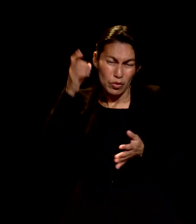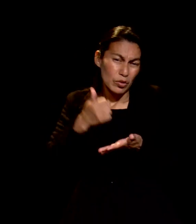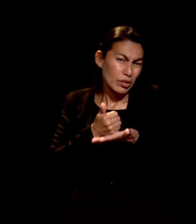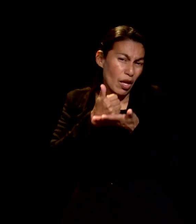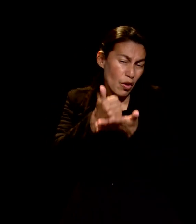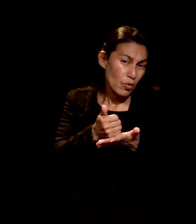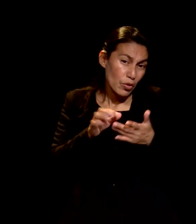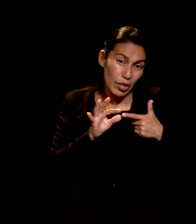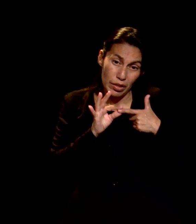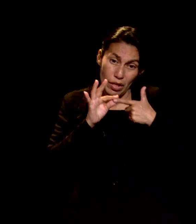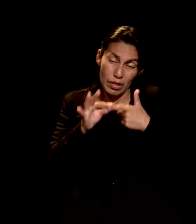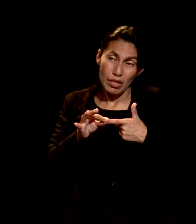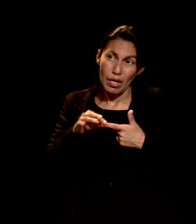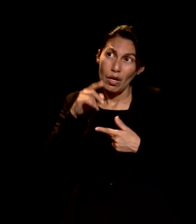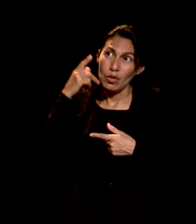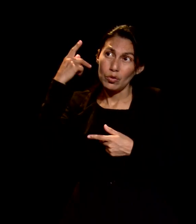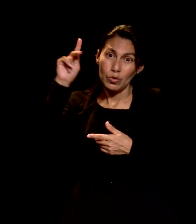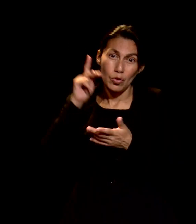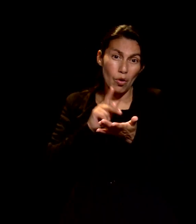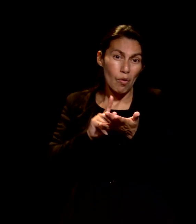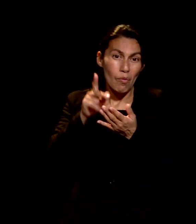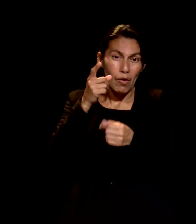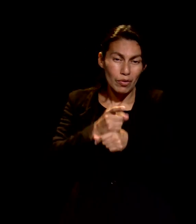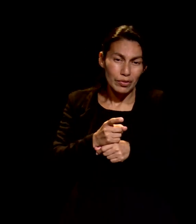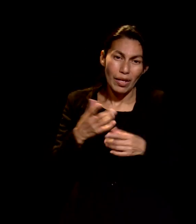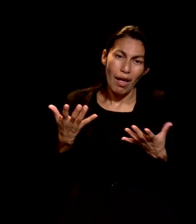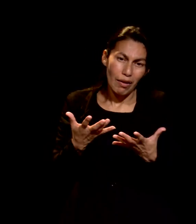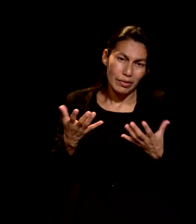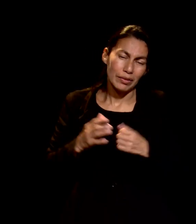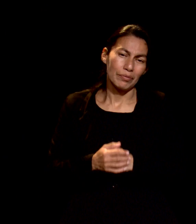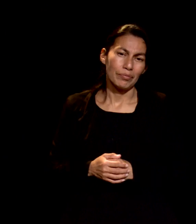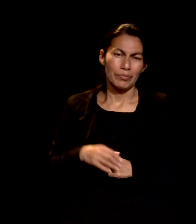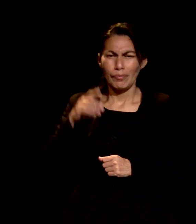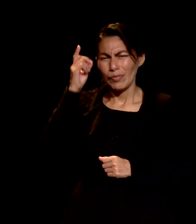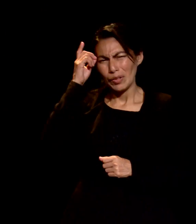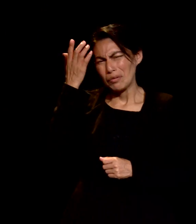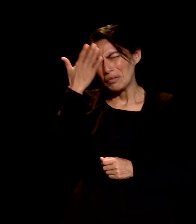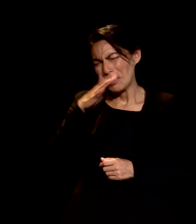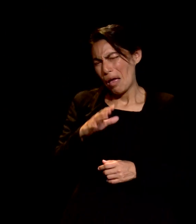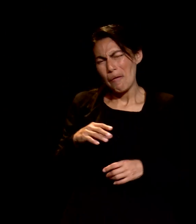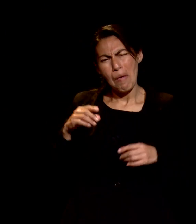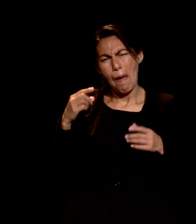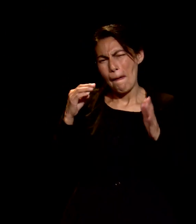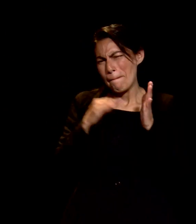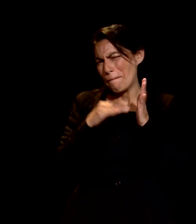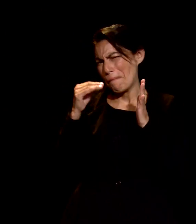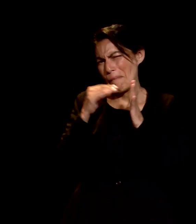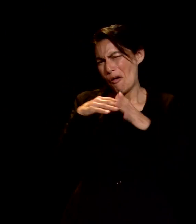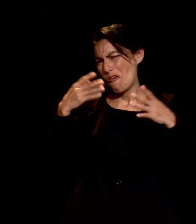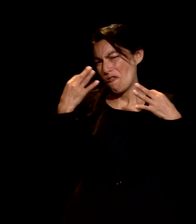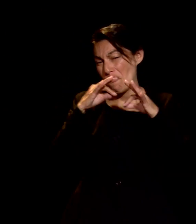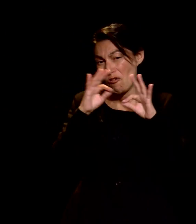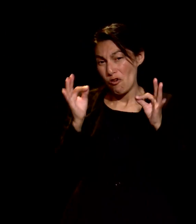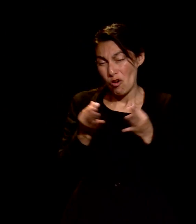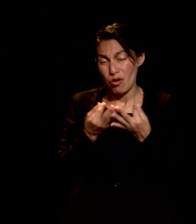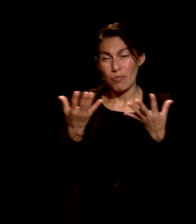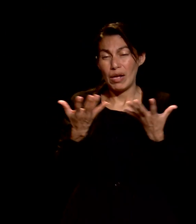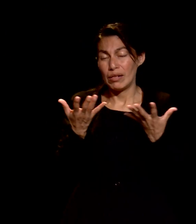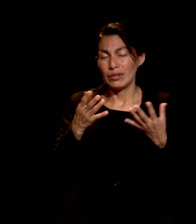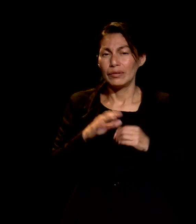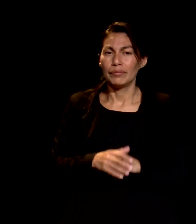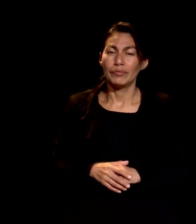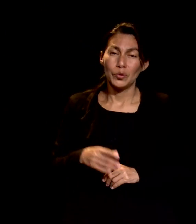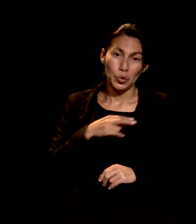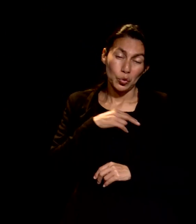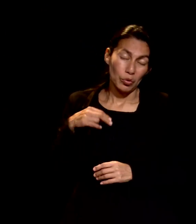A poder saber su voluntad Para lograr esos recursos Porque Dios tiene mil recursos De los cuales No